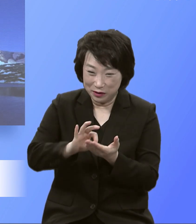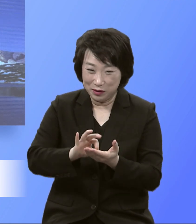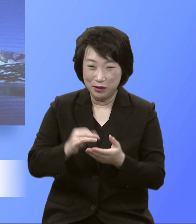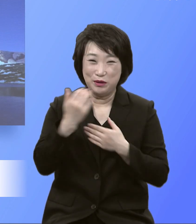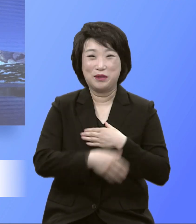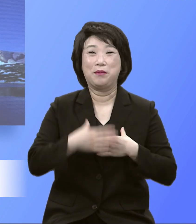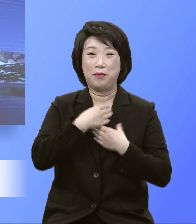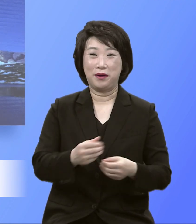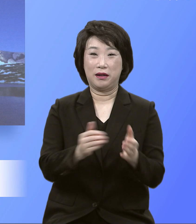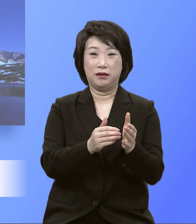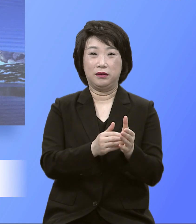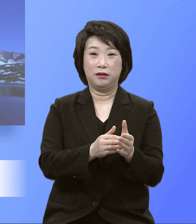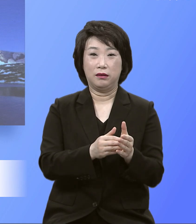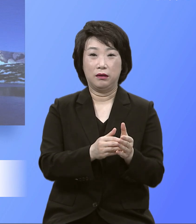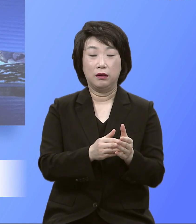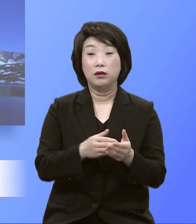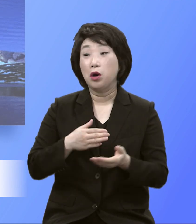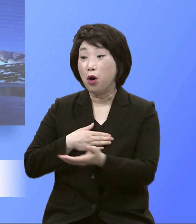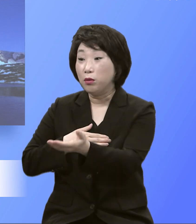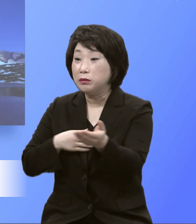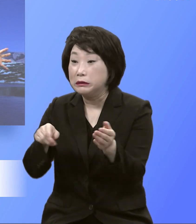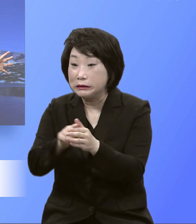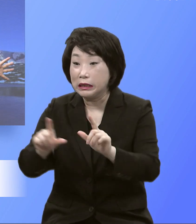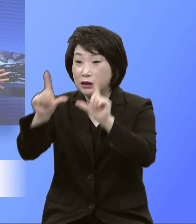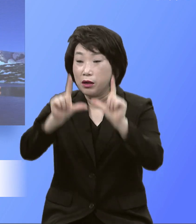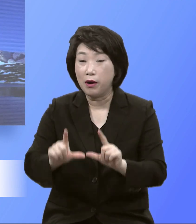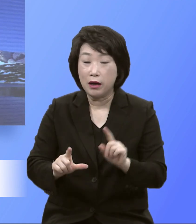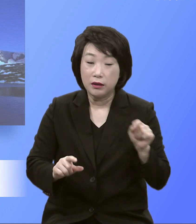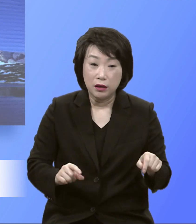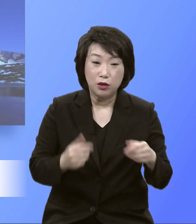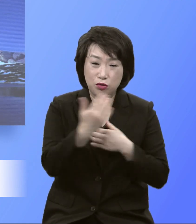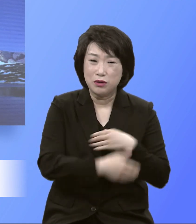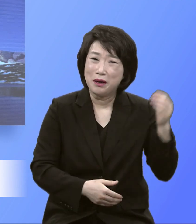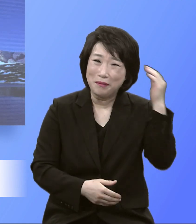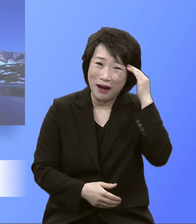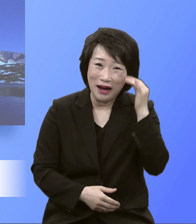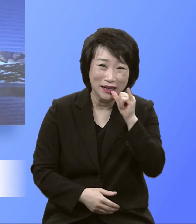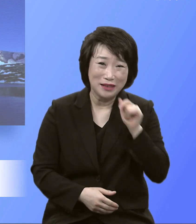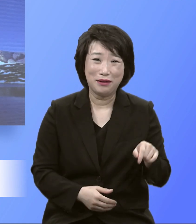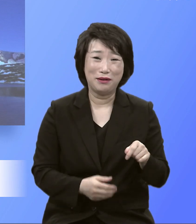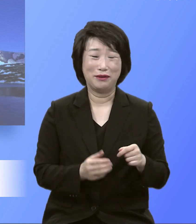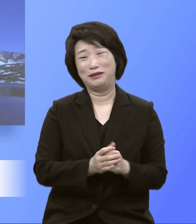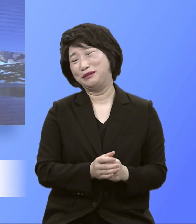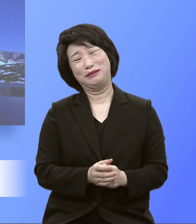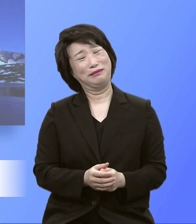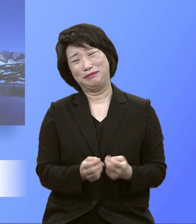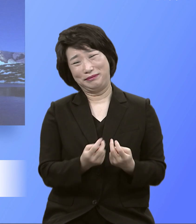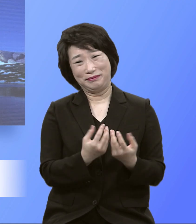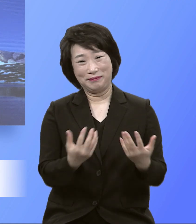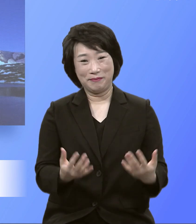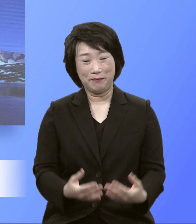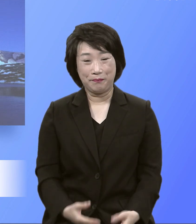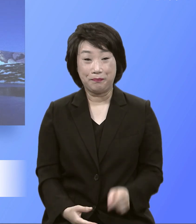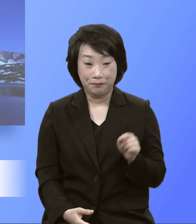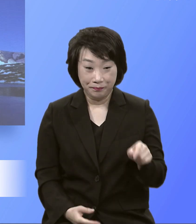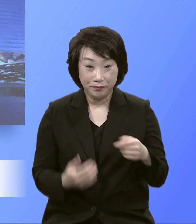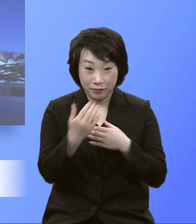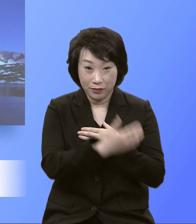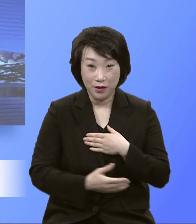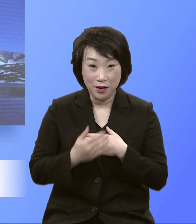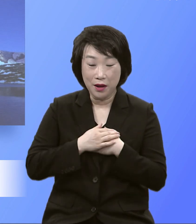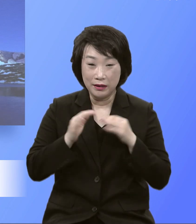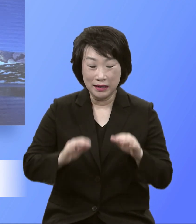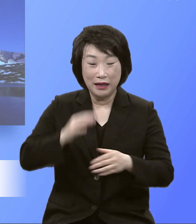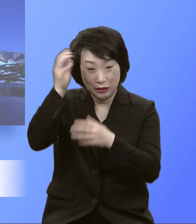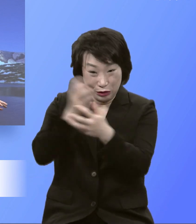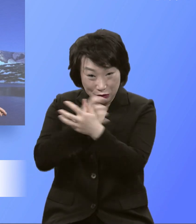좋아하면 그만요. 신앙생활을 전혀 방해꾼이지 할 수가 없다 이 말이에요. 이 육신을